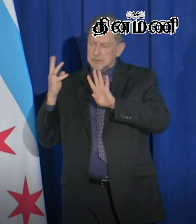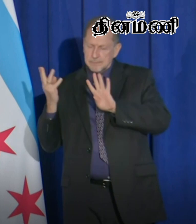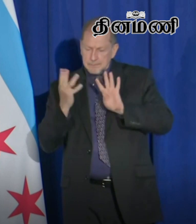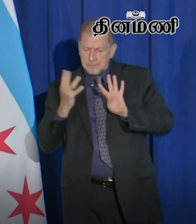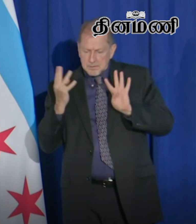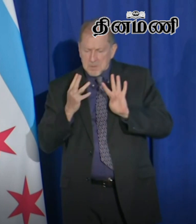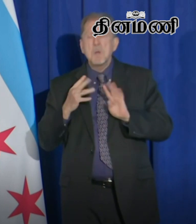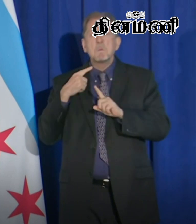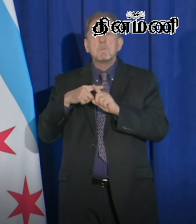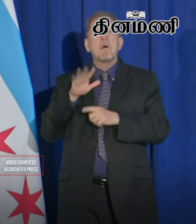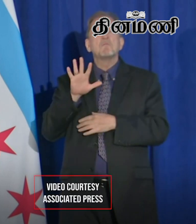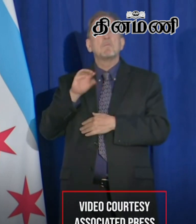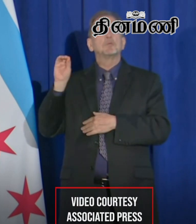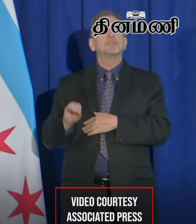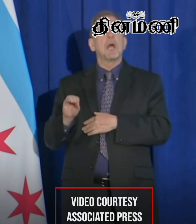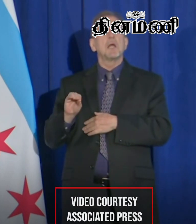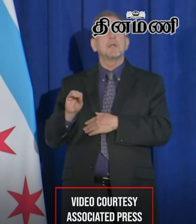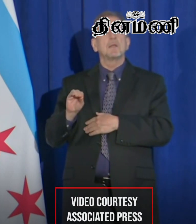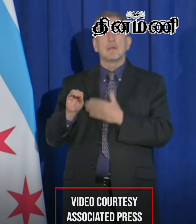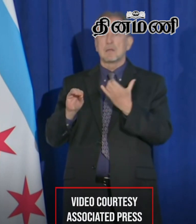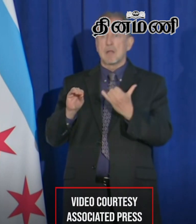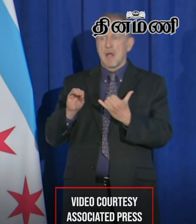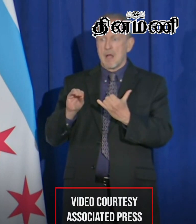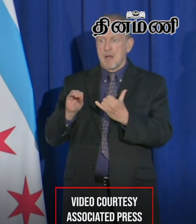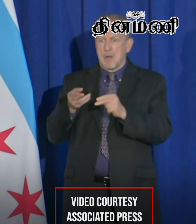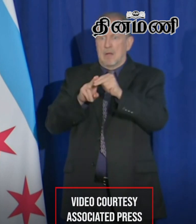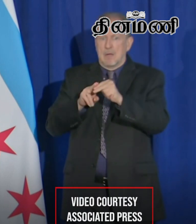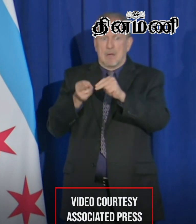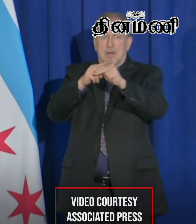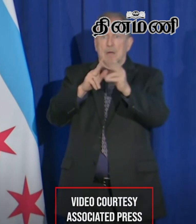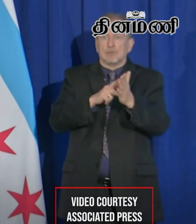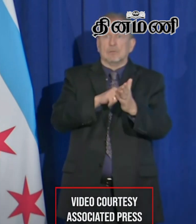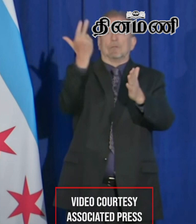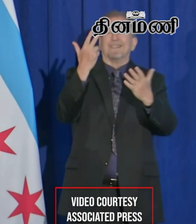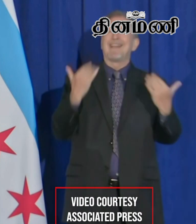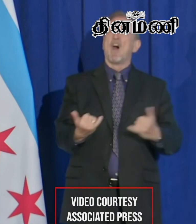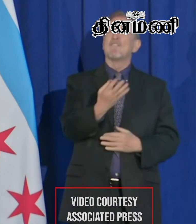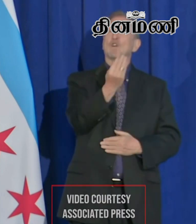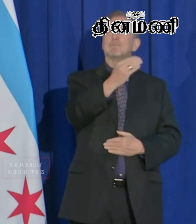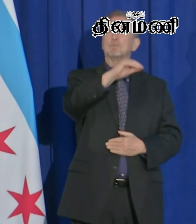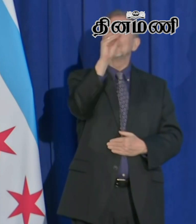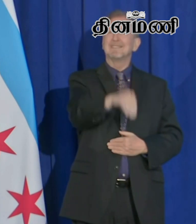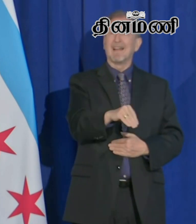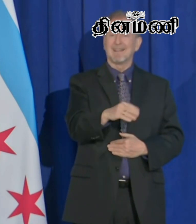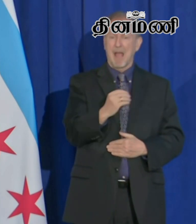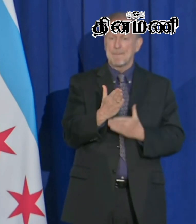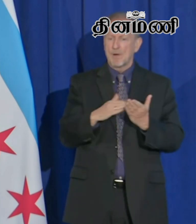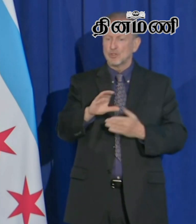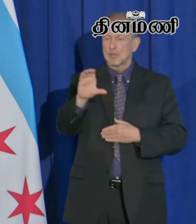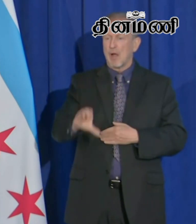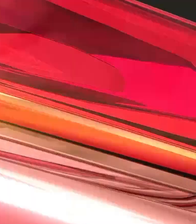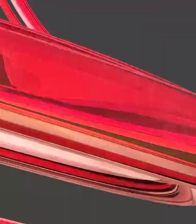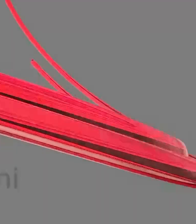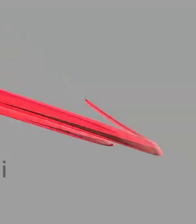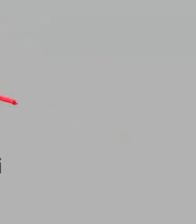உத்தரவு அமலுக்கு வரும் என்றும் அத்தியாவசிய பொருட்கள் மற்றும் அலுவலக பணிகளுக்கு மட்டுமே மக்கள் வெளியே வர வேண்டும் என்றும் அவர் குறிப்பிட்டுள்ளார்.